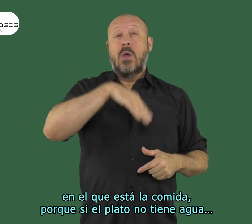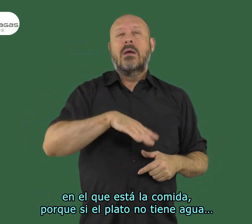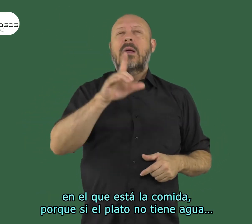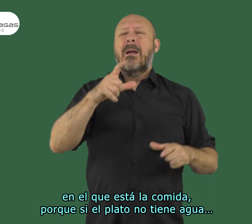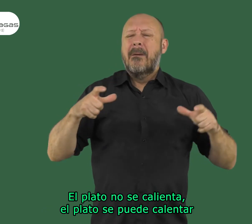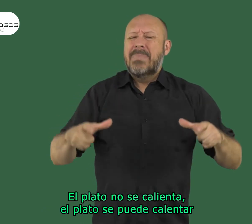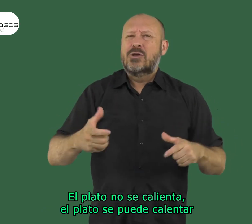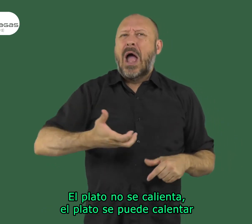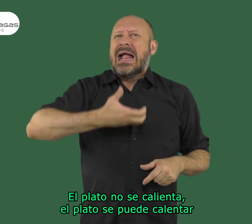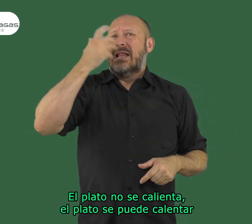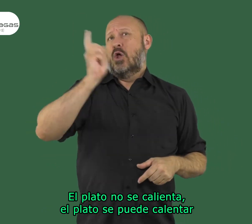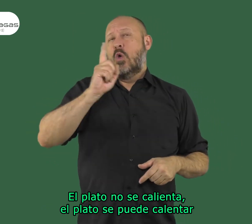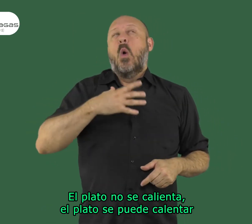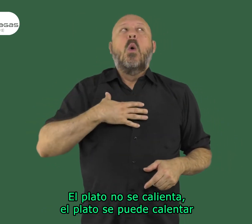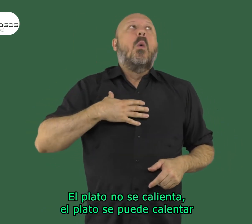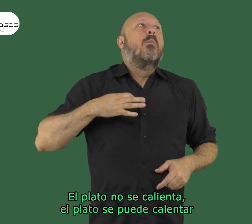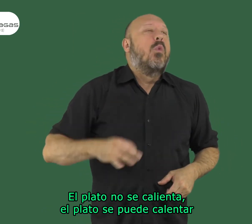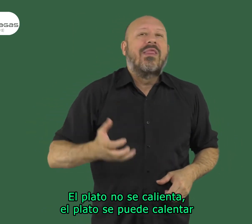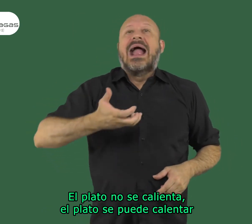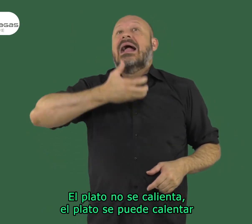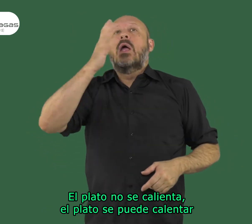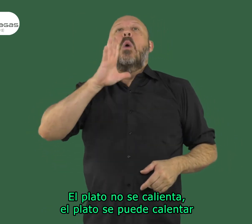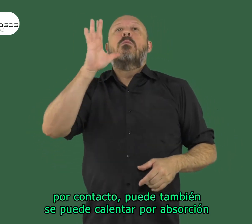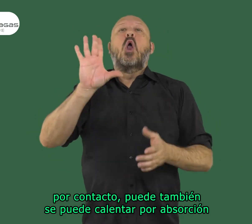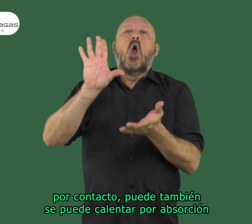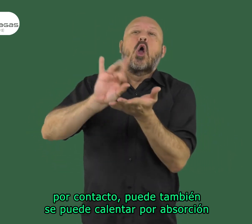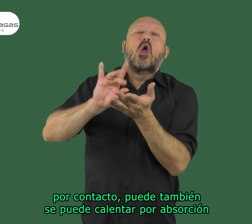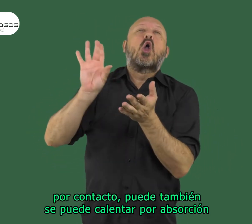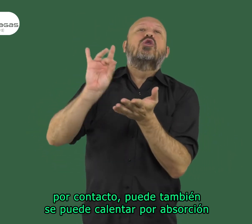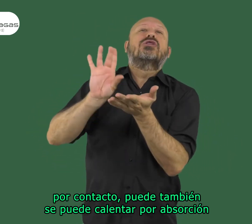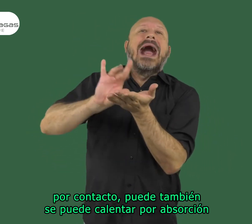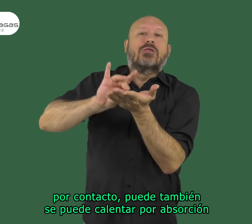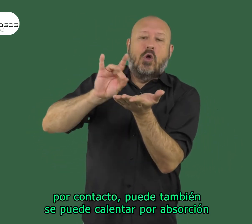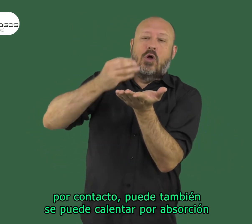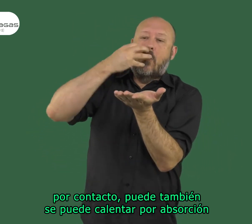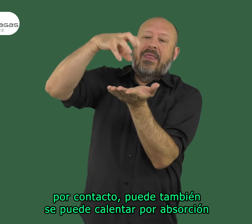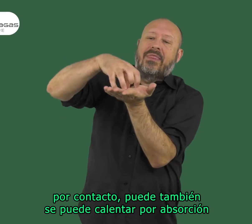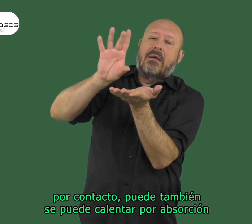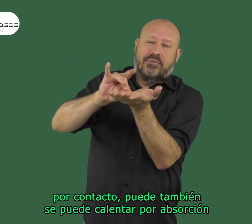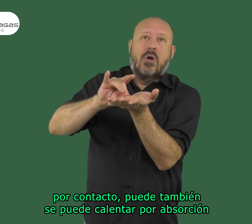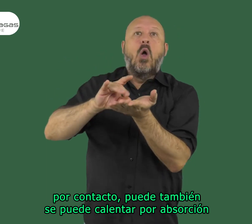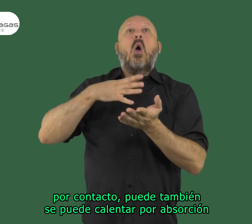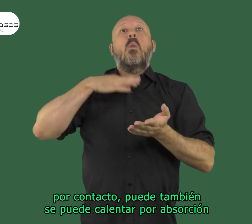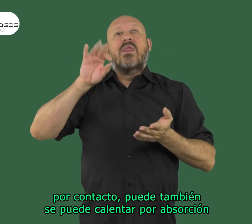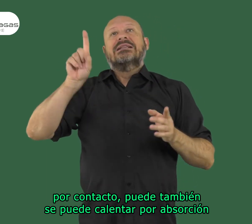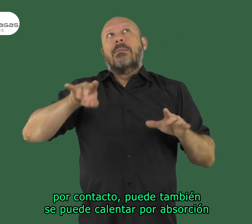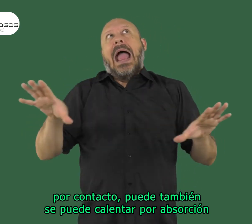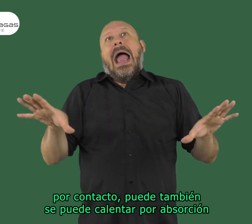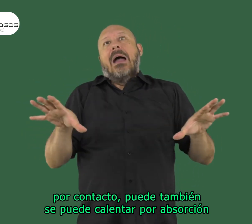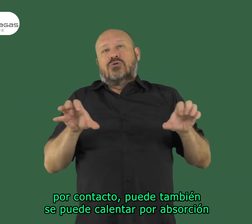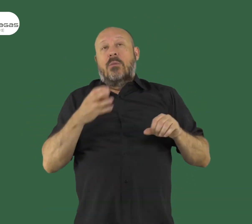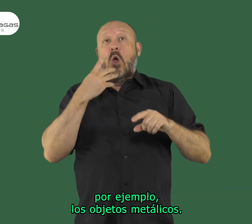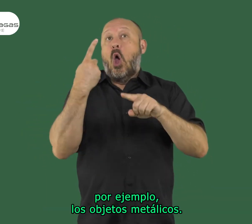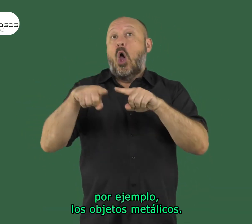plato no tiene agua... El plato no se calienta, el plato se puede calentar por contacto. Hombre, también se puede calentar